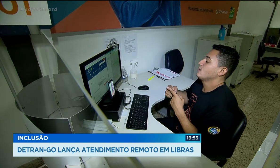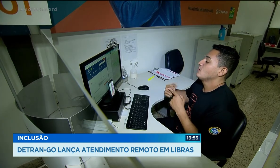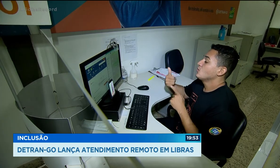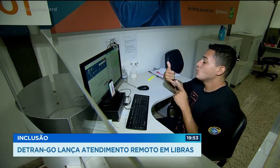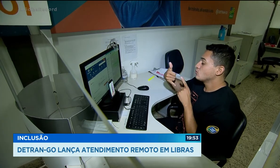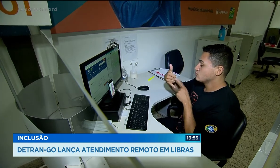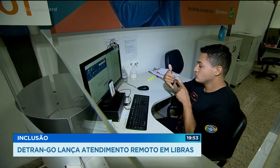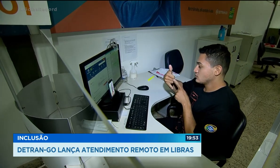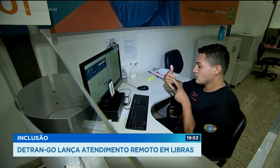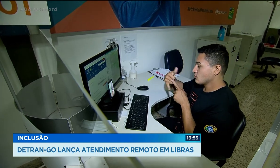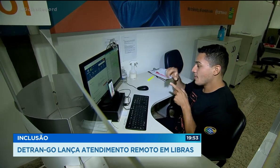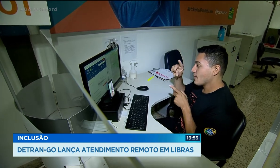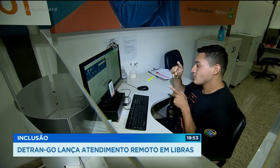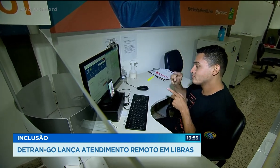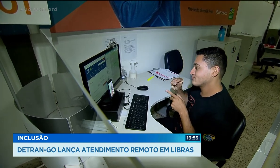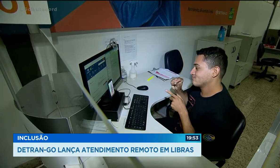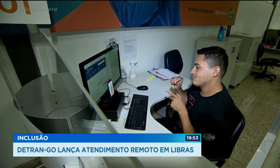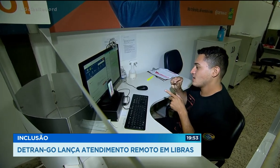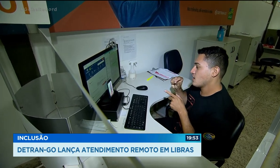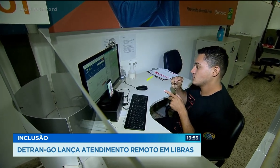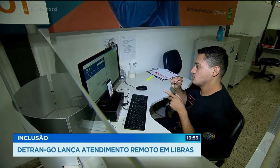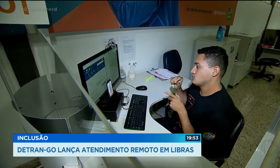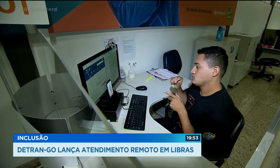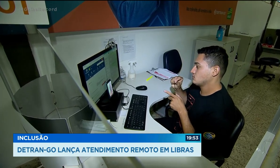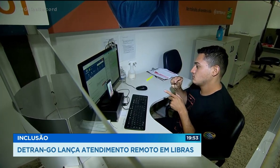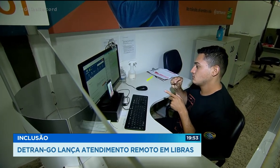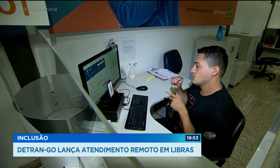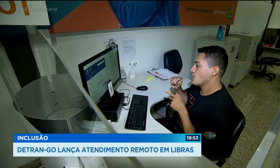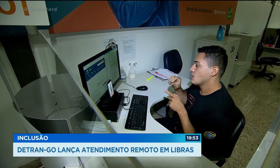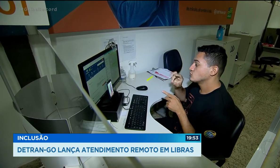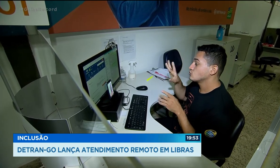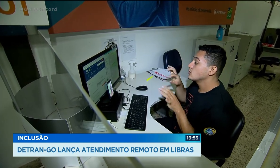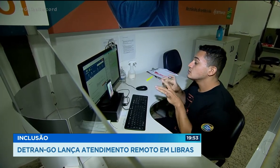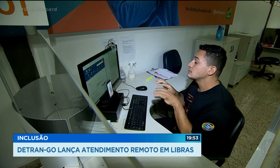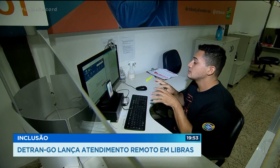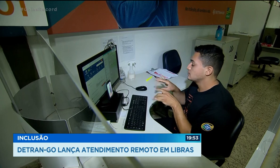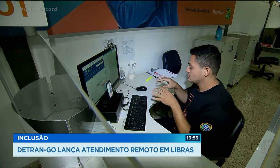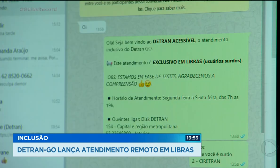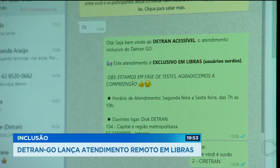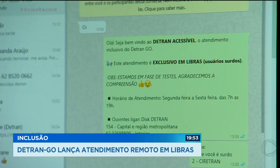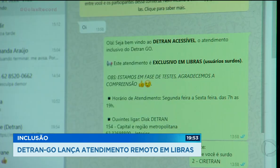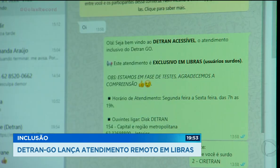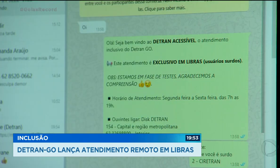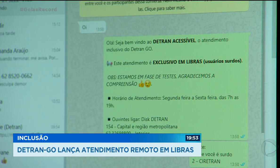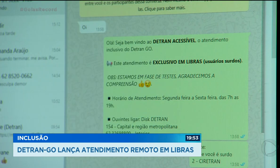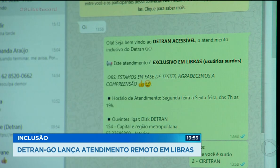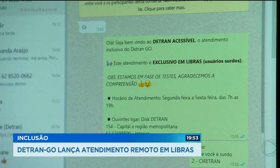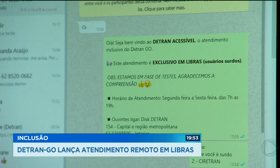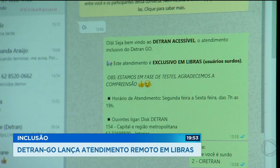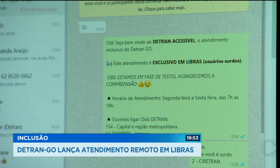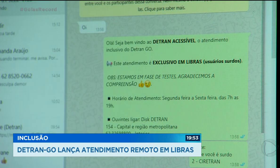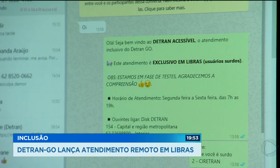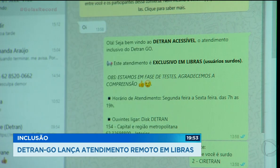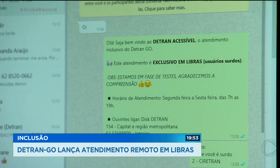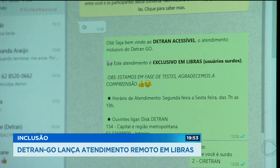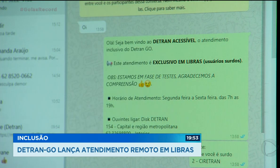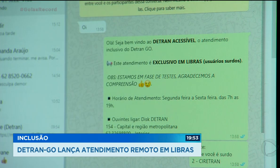62-999-44-2817. O canal é simples, basta mandar um